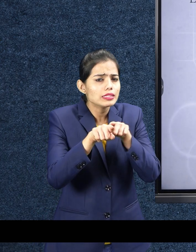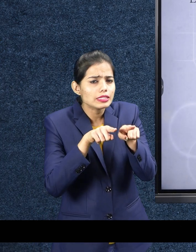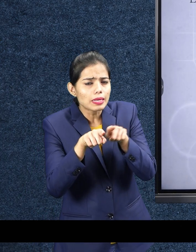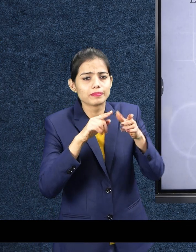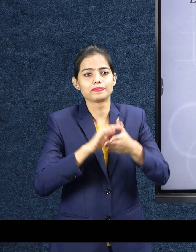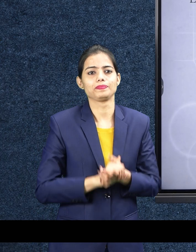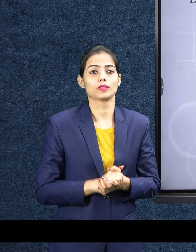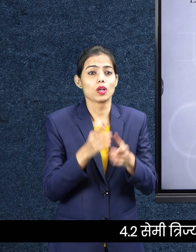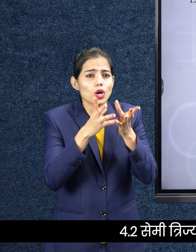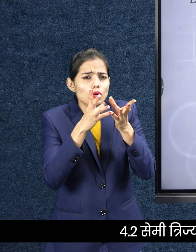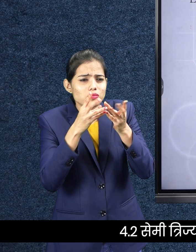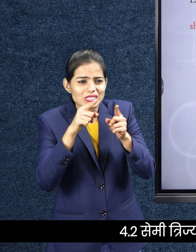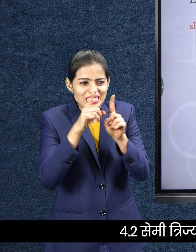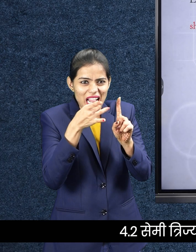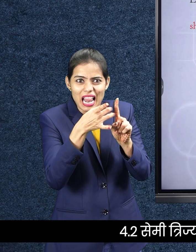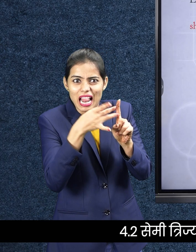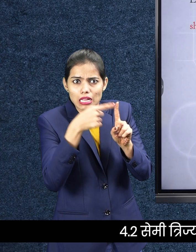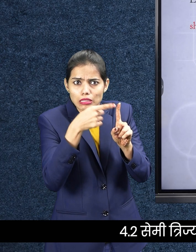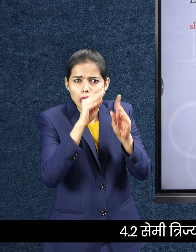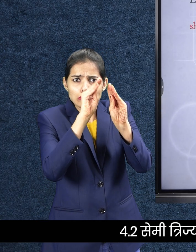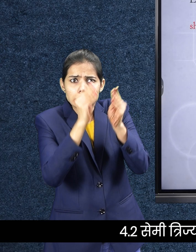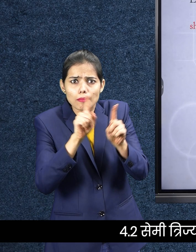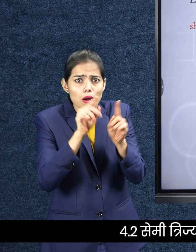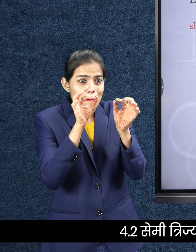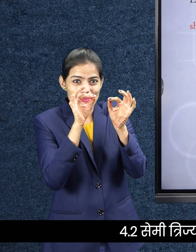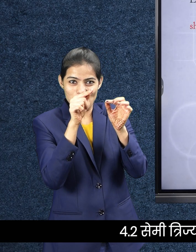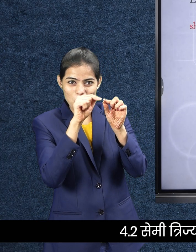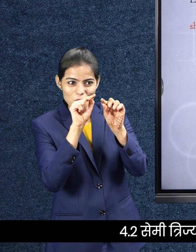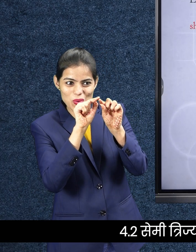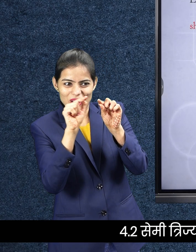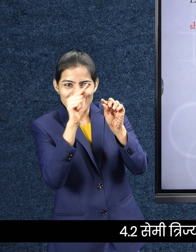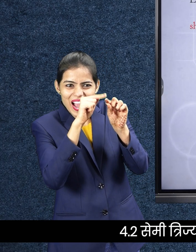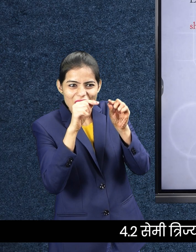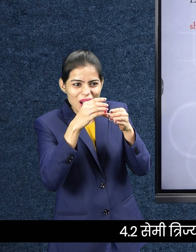उदाहरण: 4.2 सेंटीमीटर त्रिज्या असलेल्या धातूचा गोल वितळला जातो